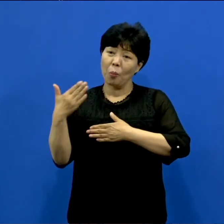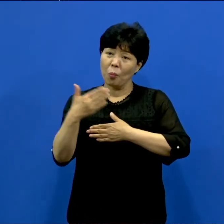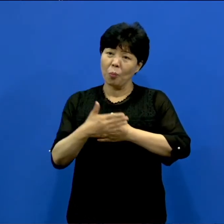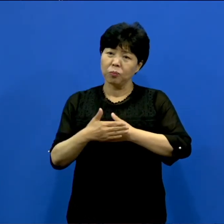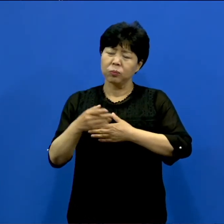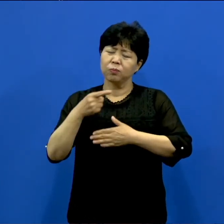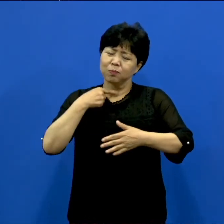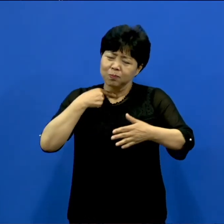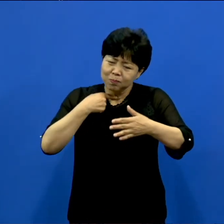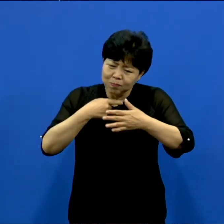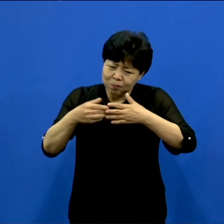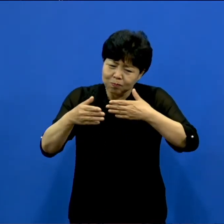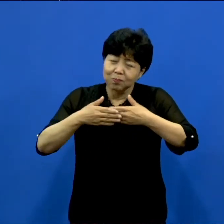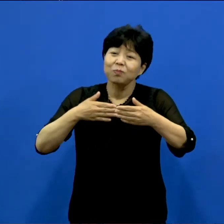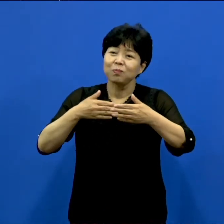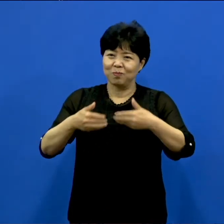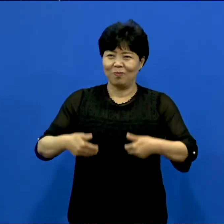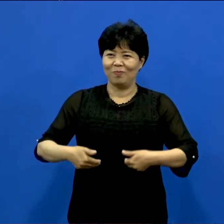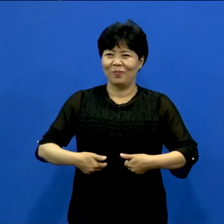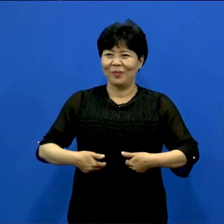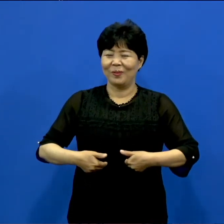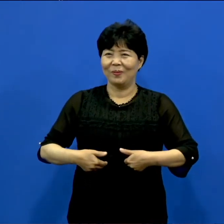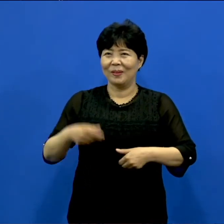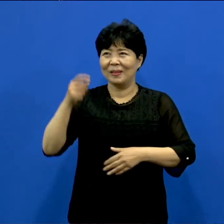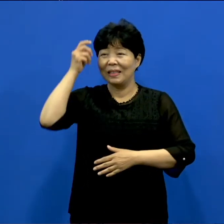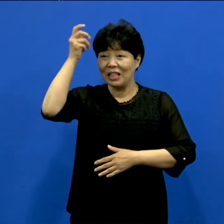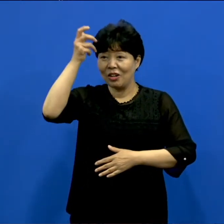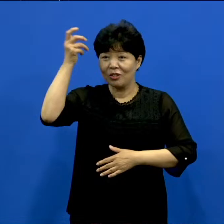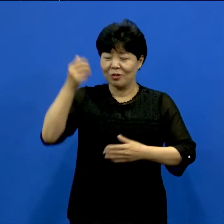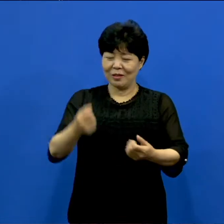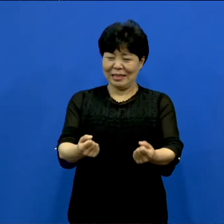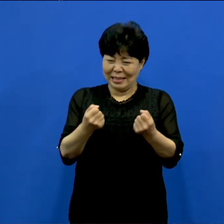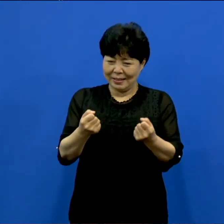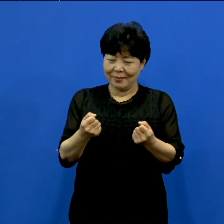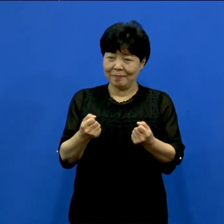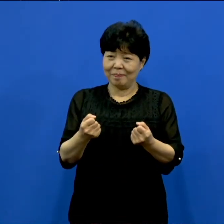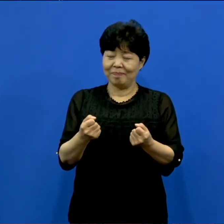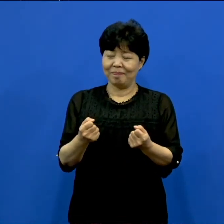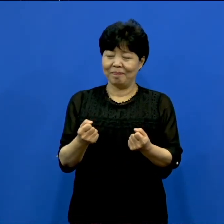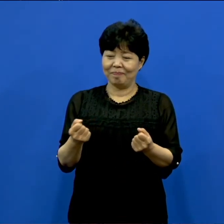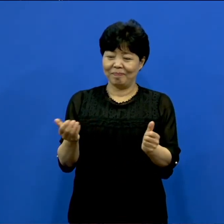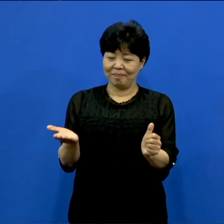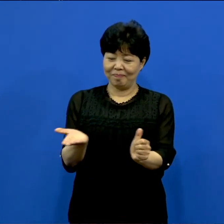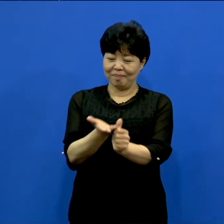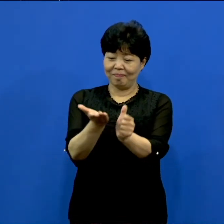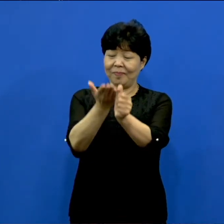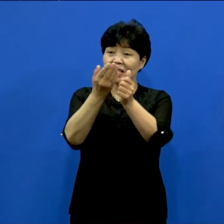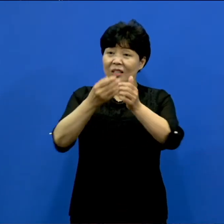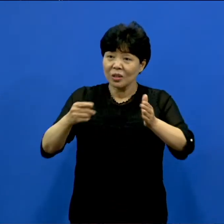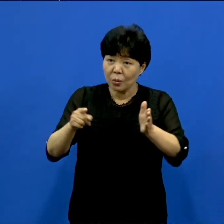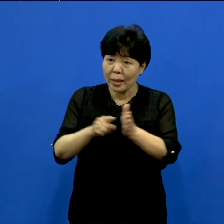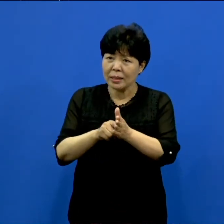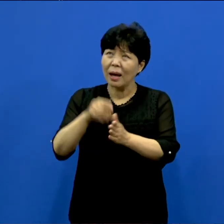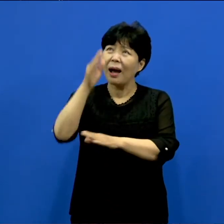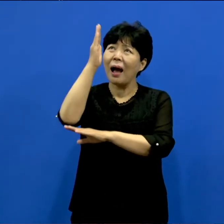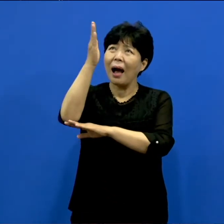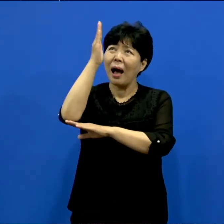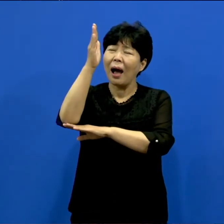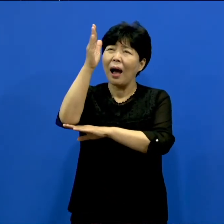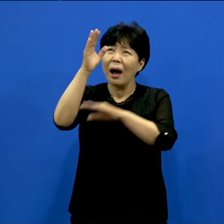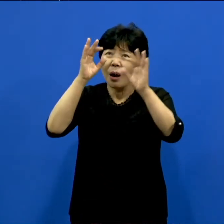우리의 영적인 근력을 키우기 위해서는 해야 되는 게 뭐냐? 말씀을 듣고 반드시 행동으로 옮겨야 된다는